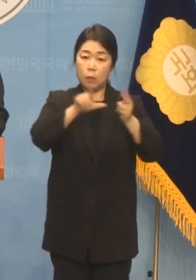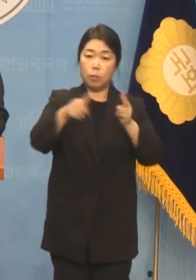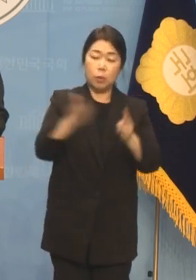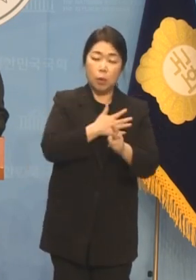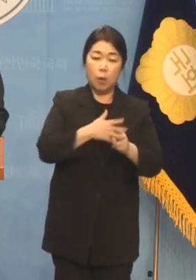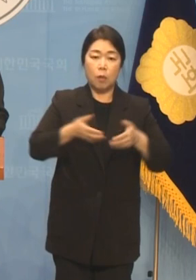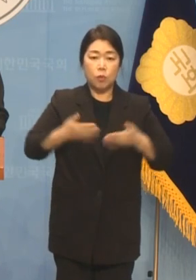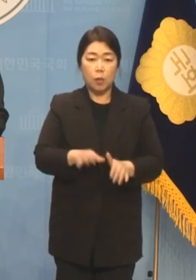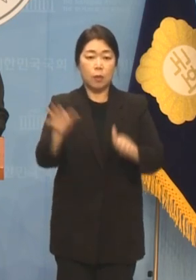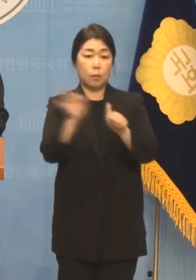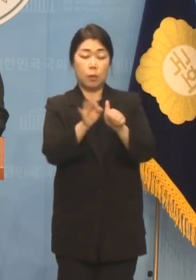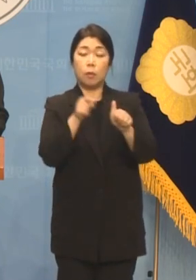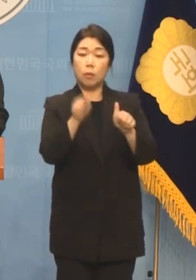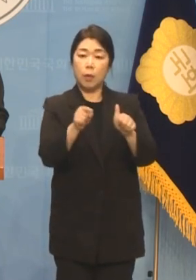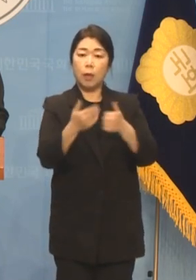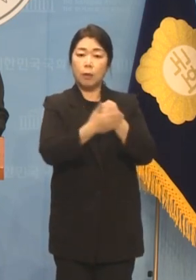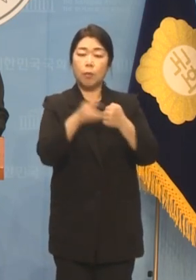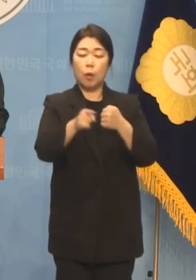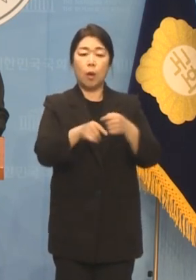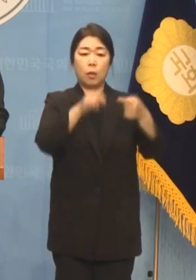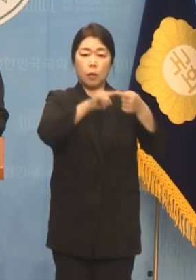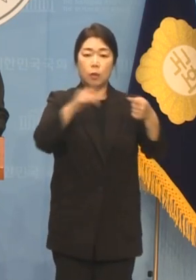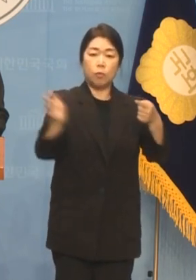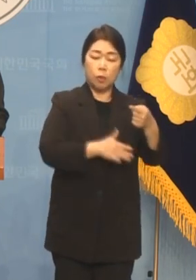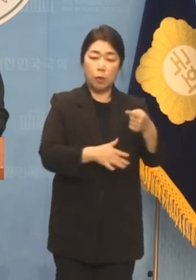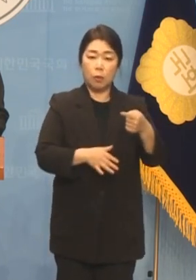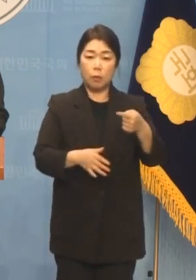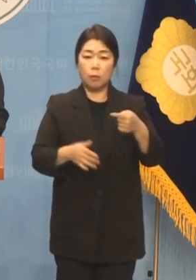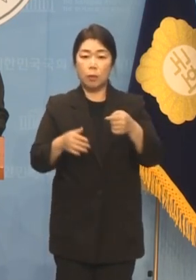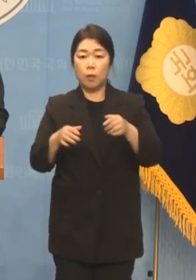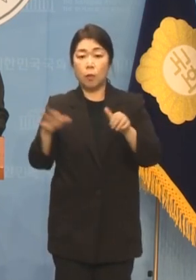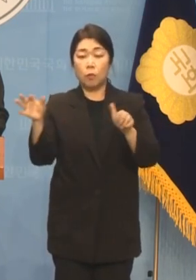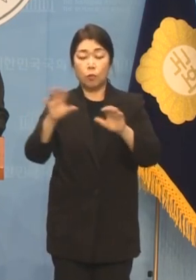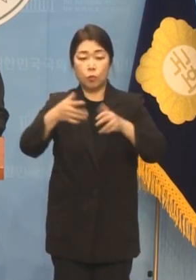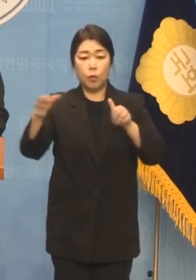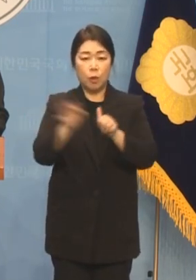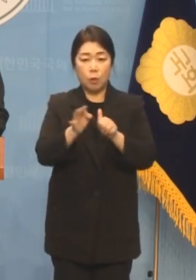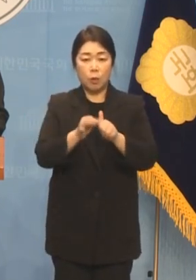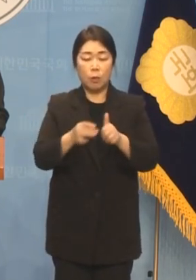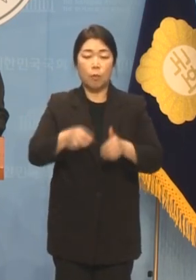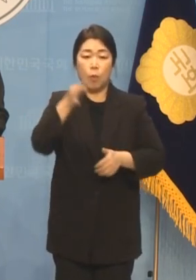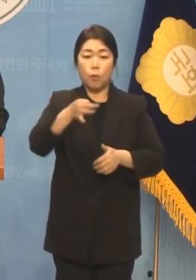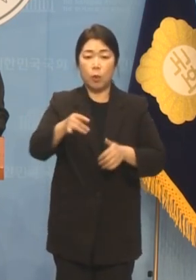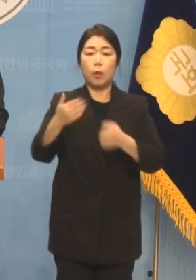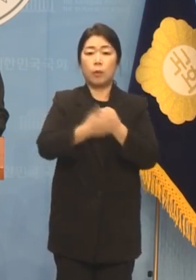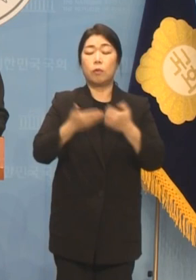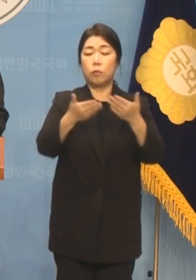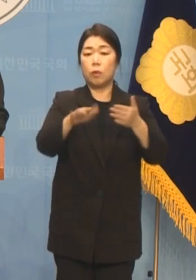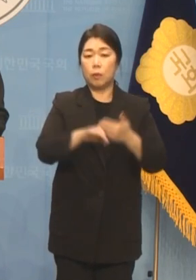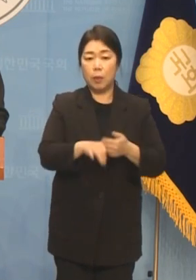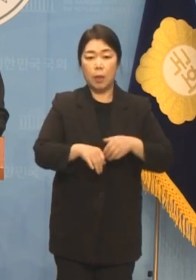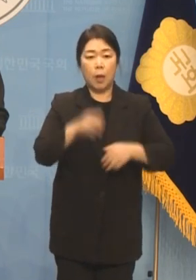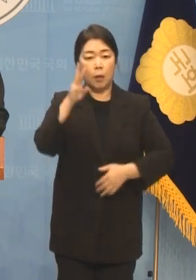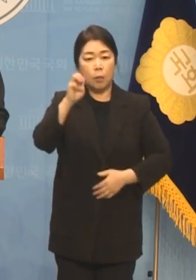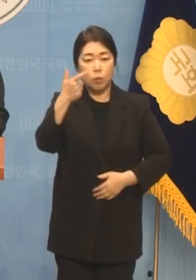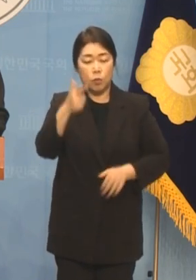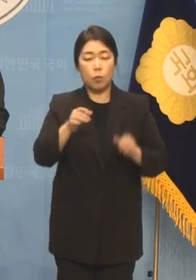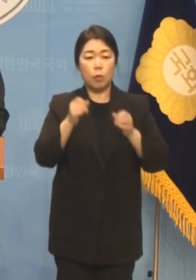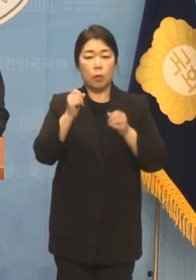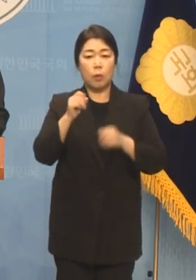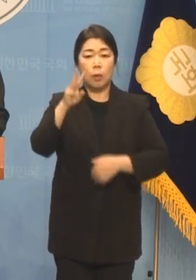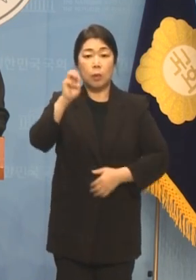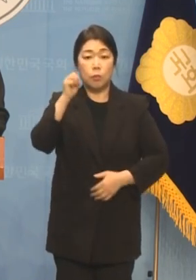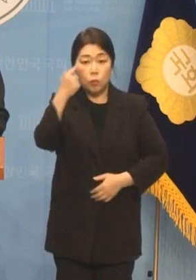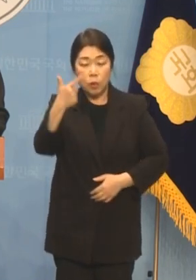출산 크레딧을 첫째 아이부터 적용한 출산 크레딧 12개월에 양육 크레딧 36개월을 확대한